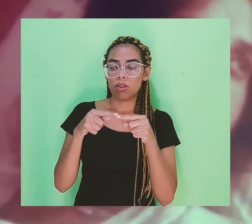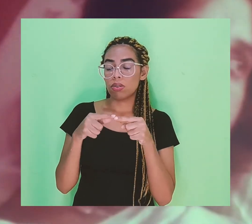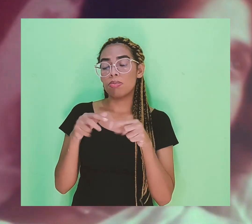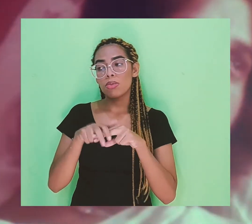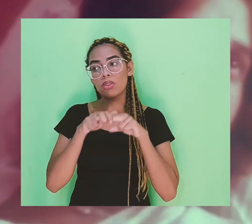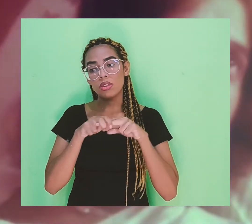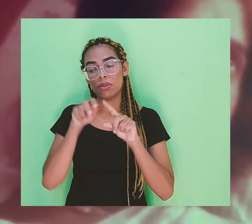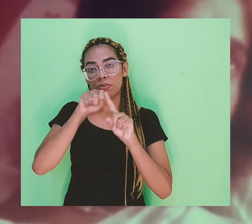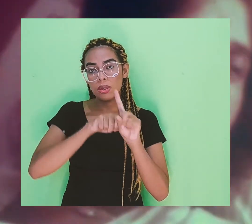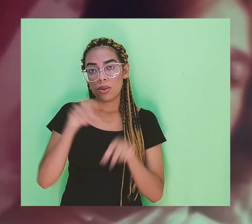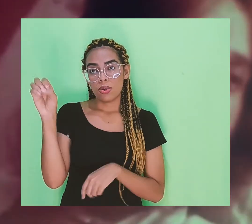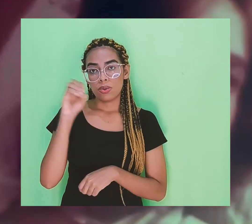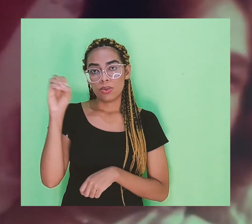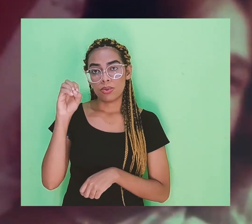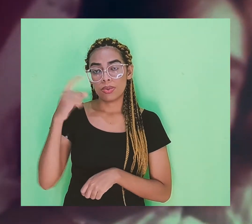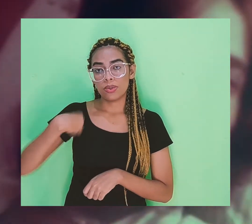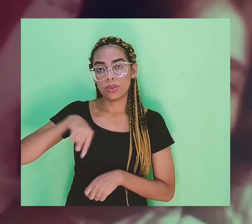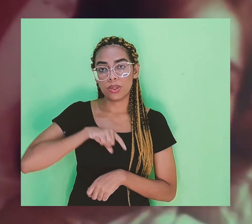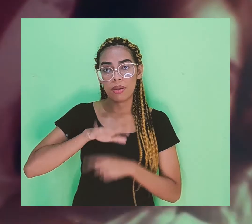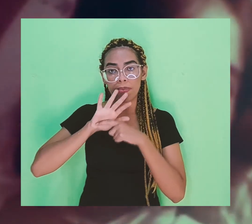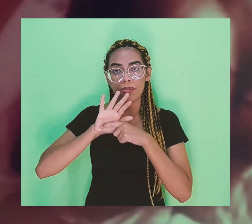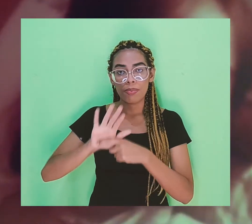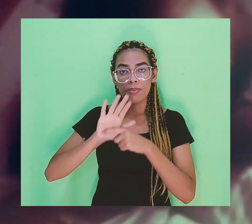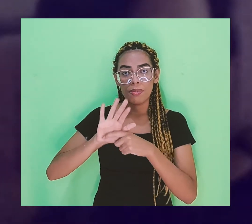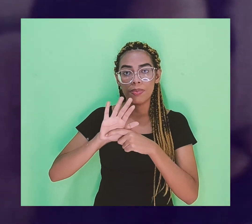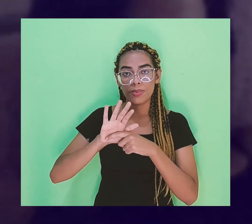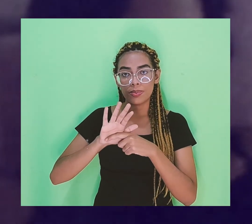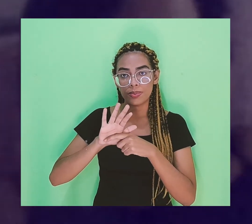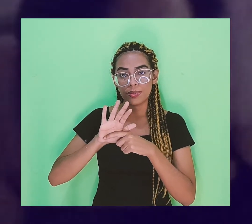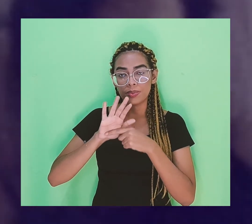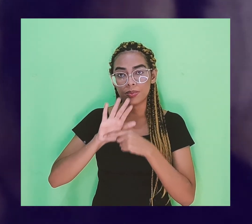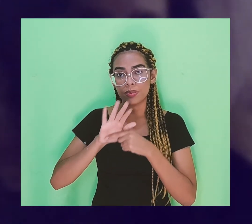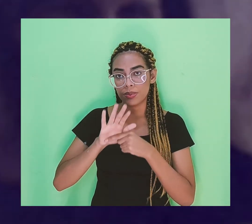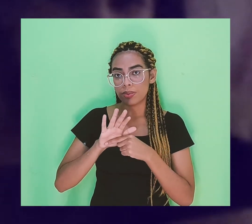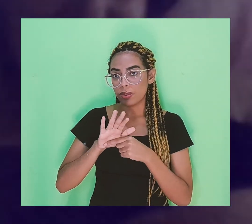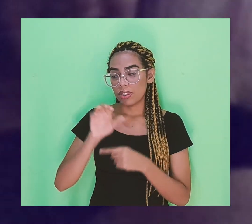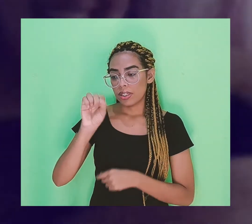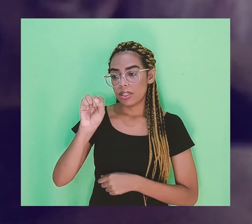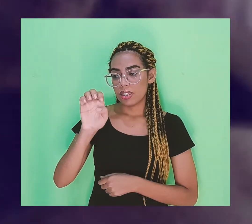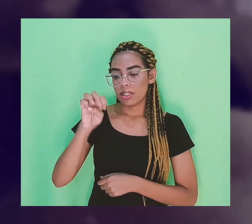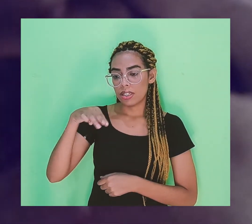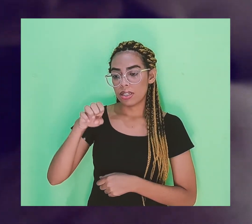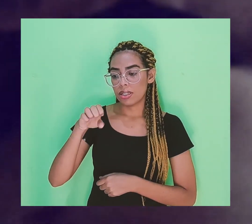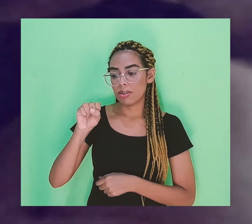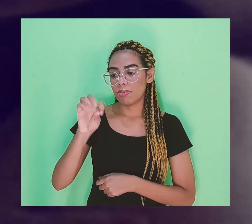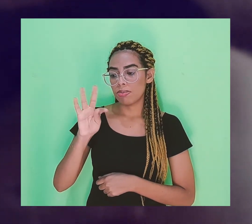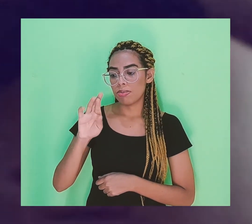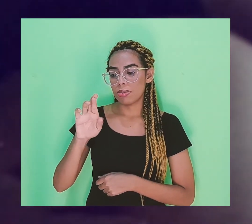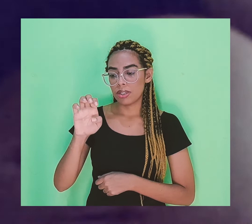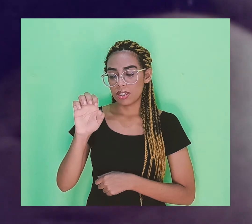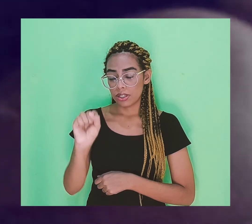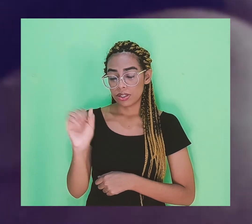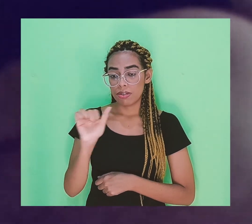outubro, a gente realizou a nossa última mostra, que a gente fez Sementes Mulheres Pretas no Poder. Foi